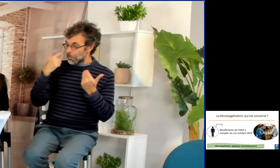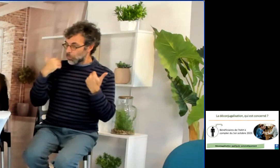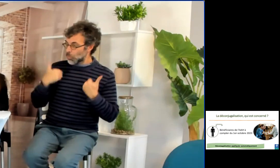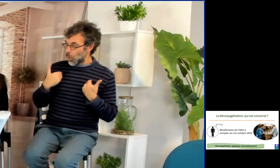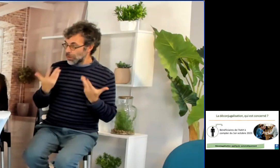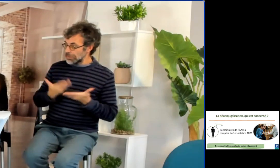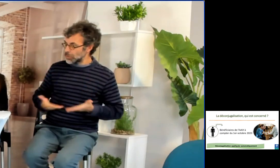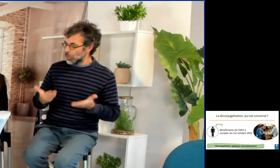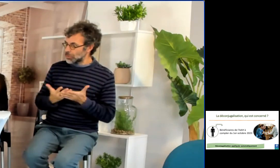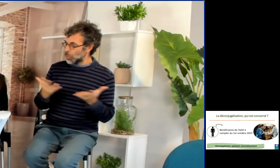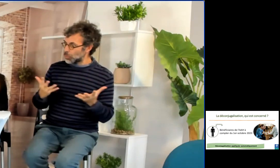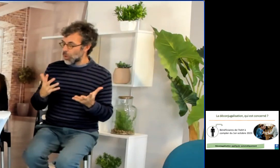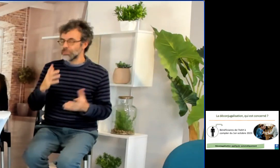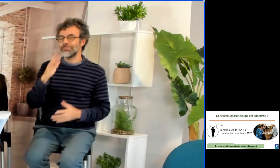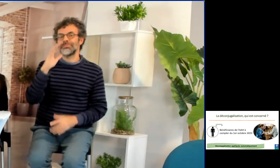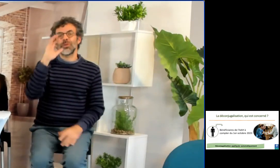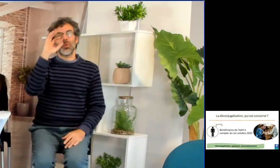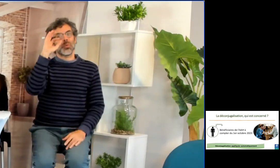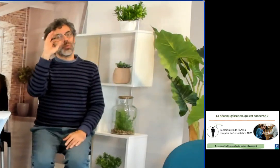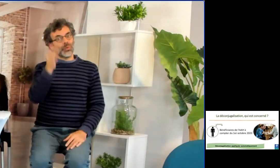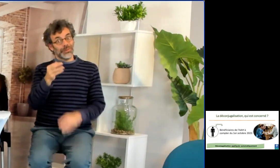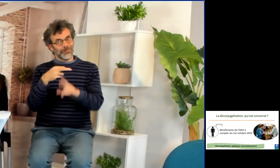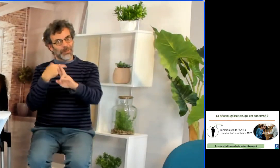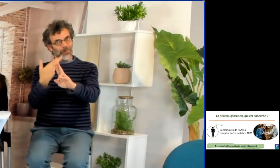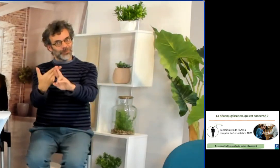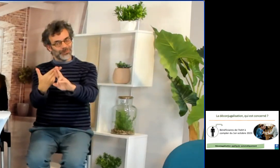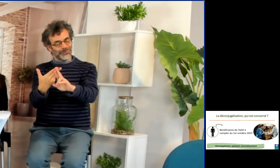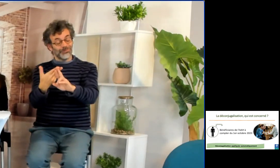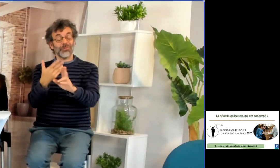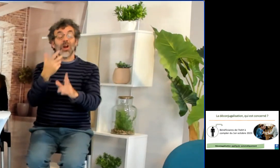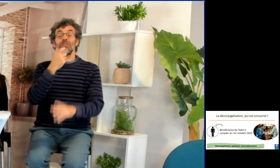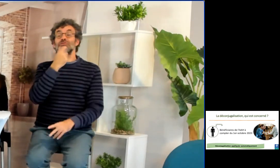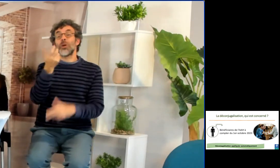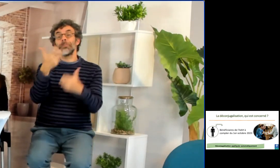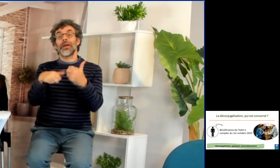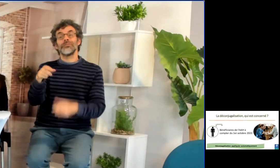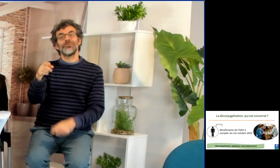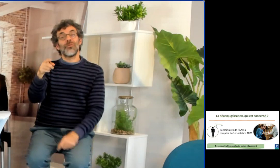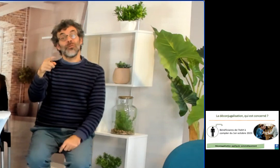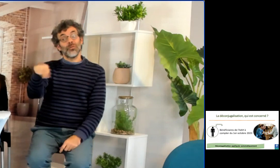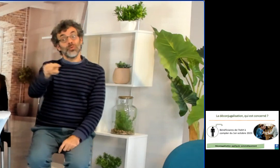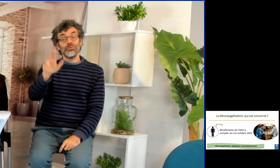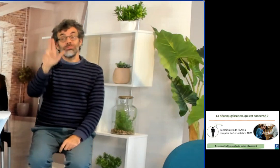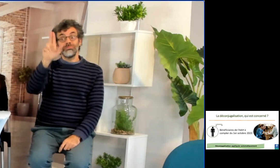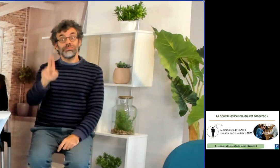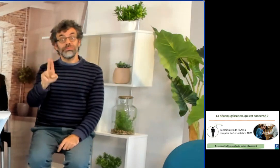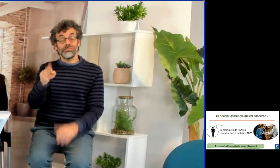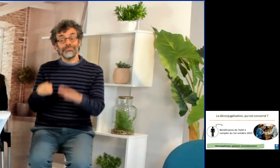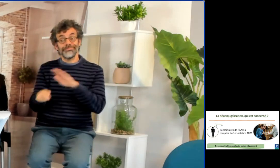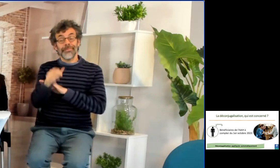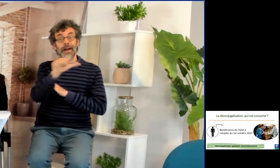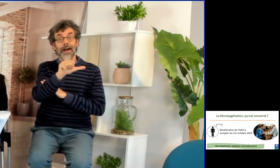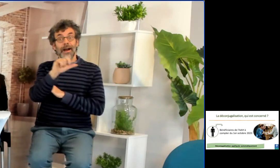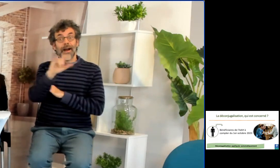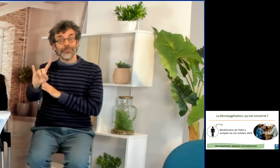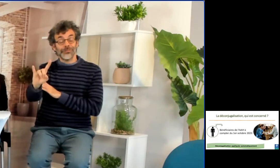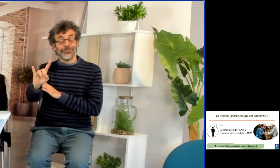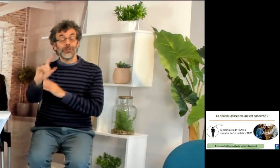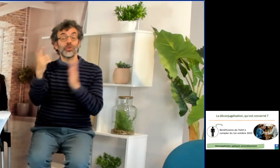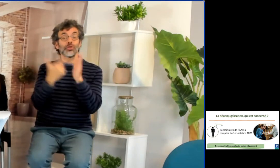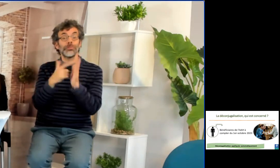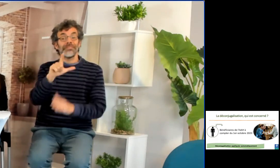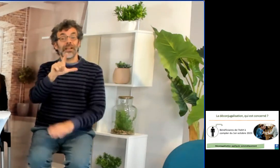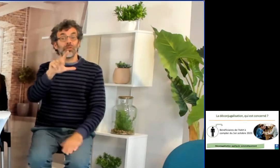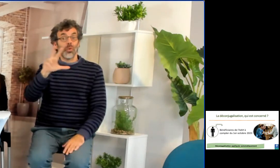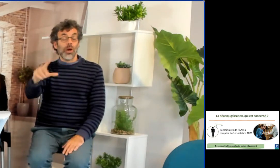oui, Jean-Pierre, vous êtes concerné par cette réforme puisque vous êtes bénéficiaire de l'AAH à partir d'octobre 2023.